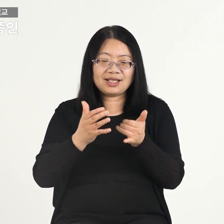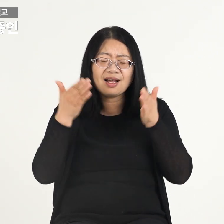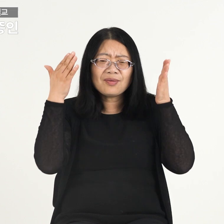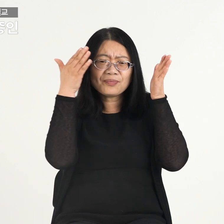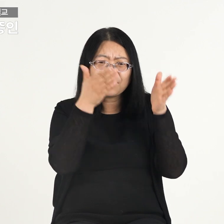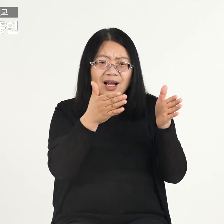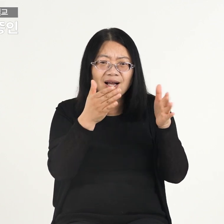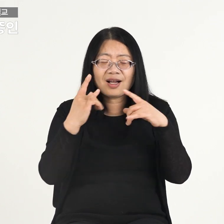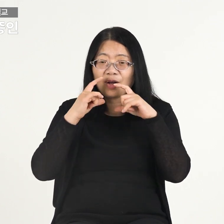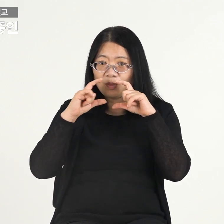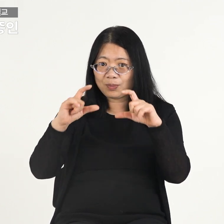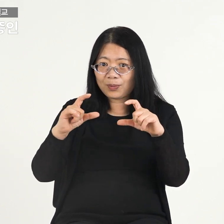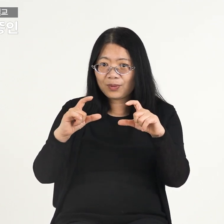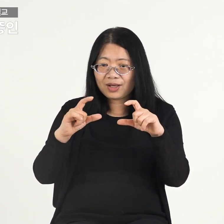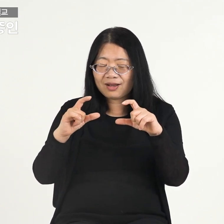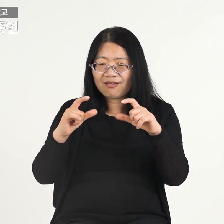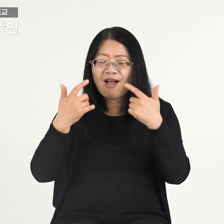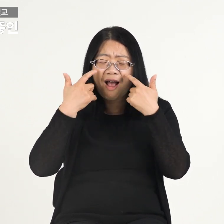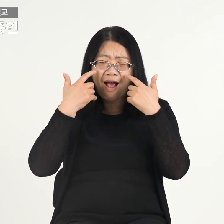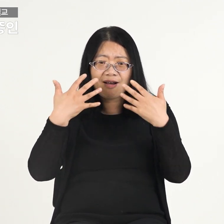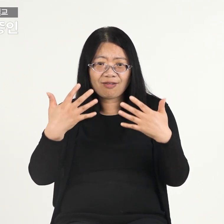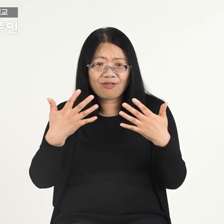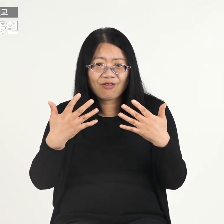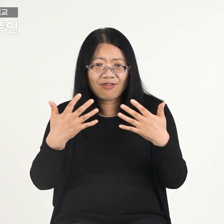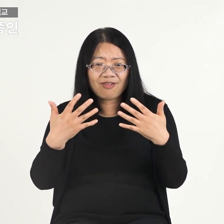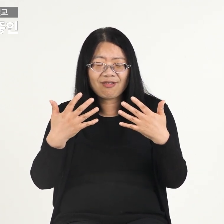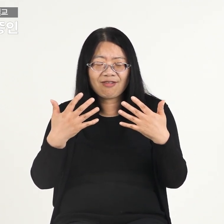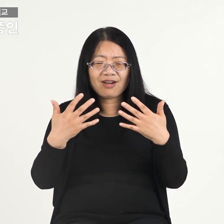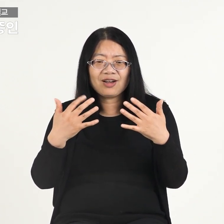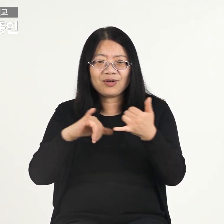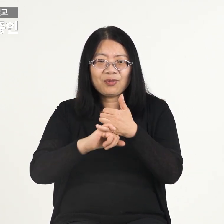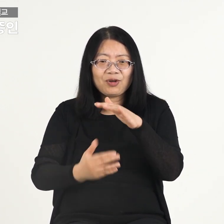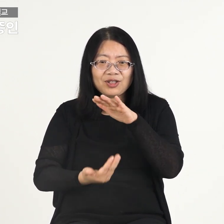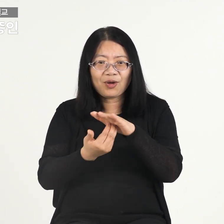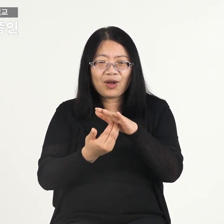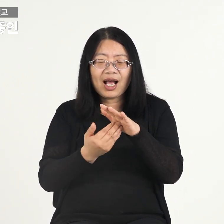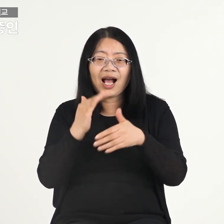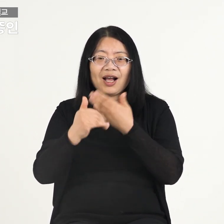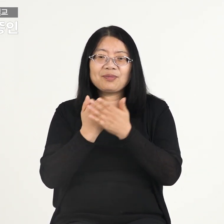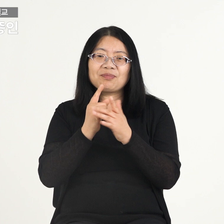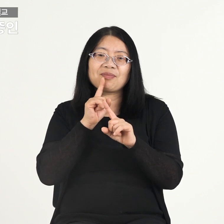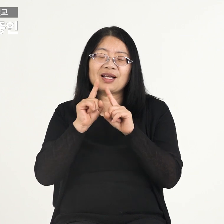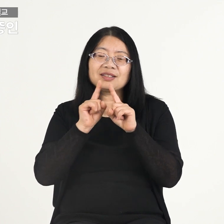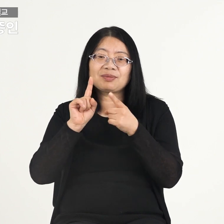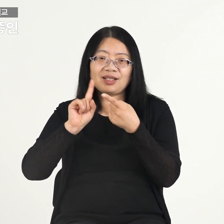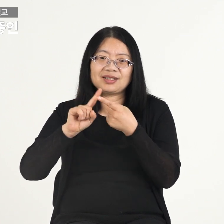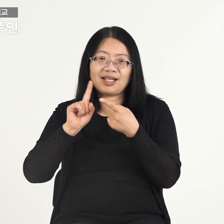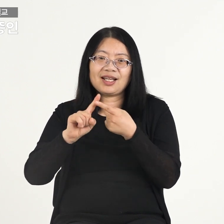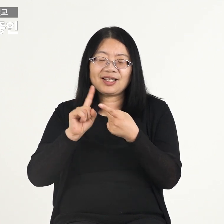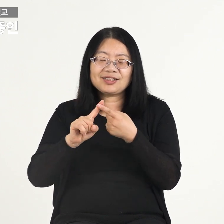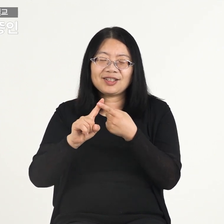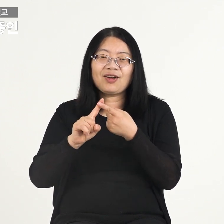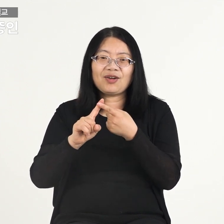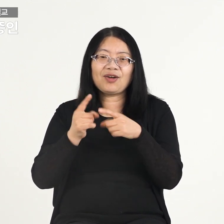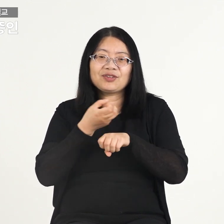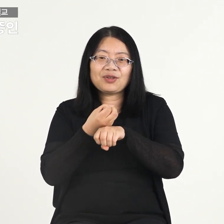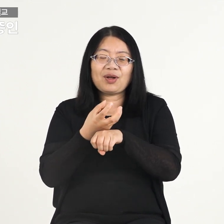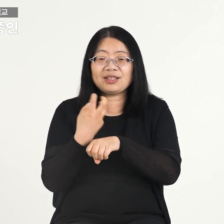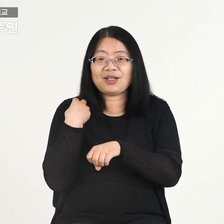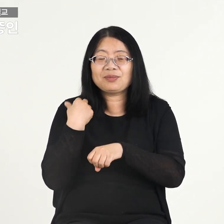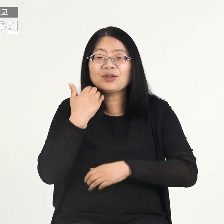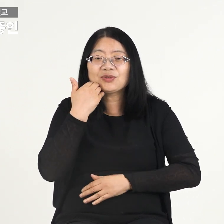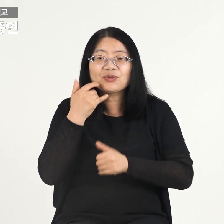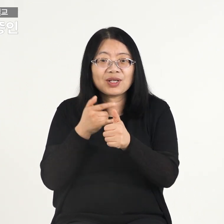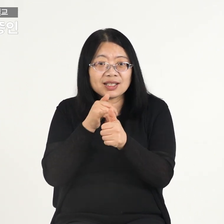선포할 확고한 반드시 이루어질 말씀을 전할 책임이 누구에게